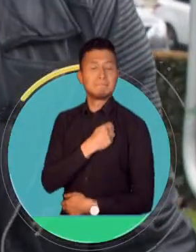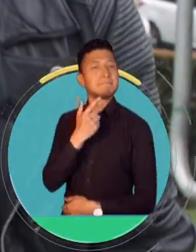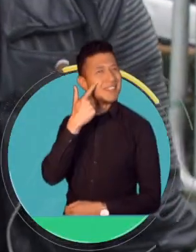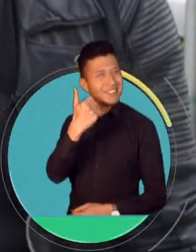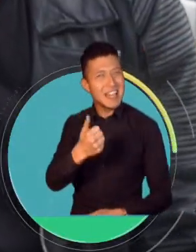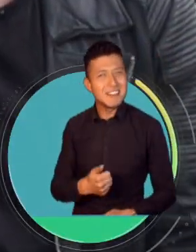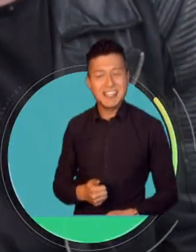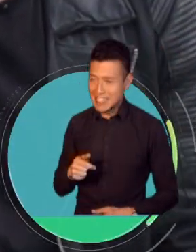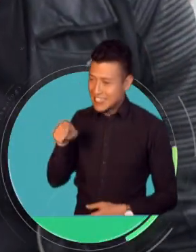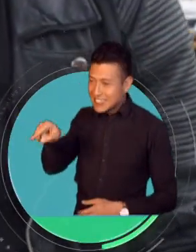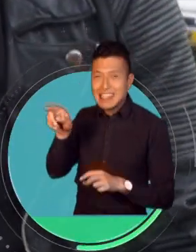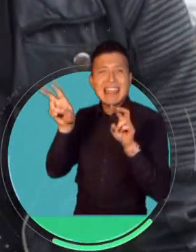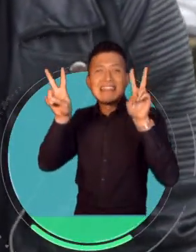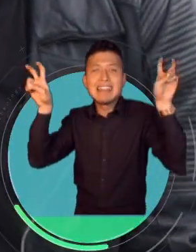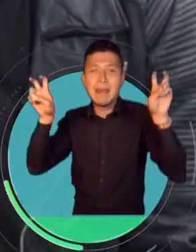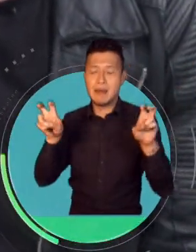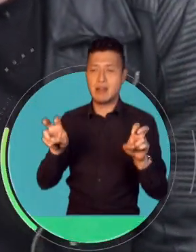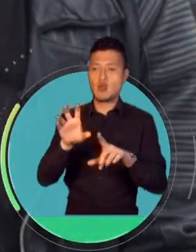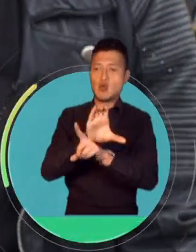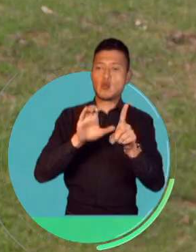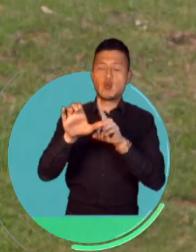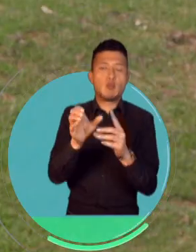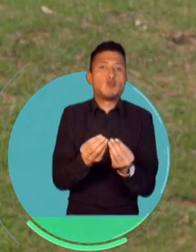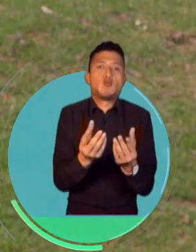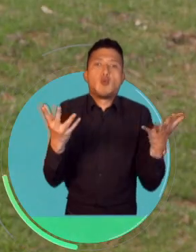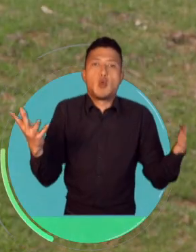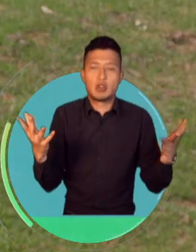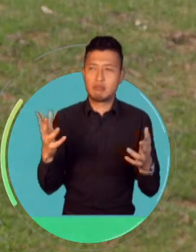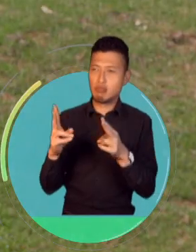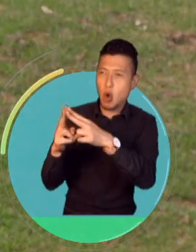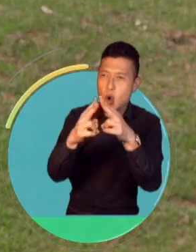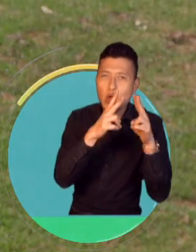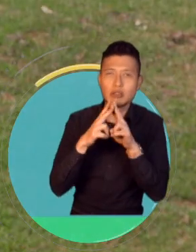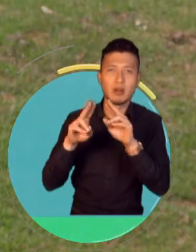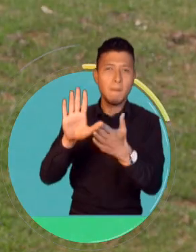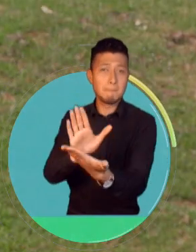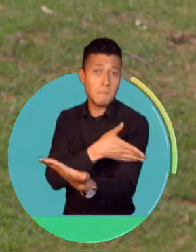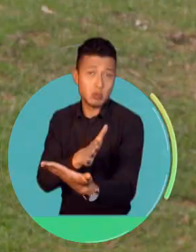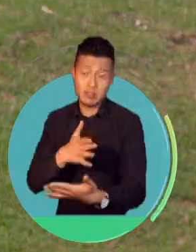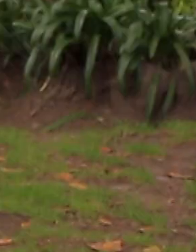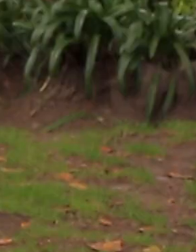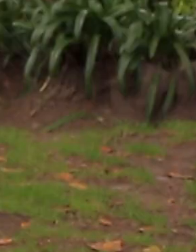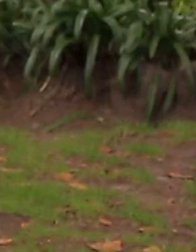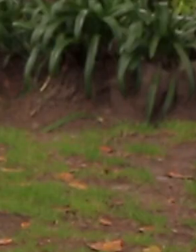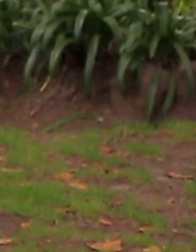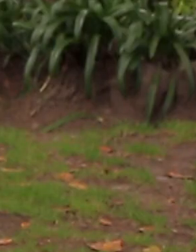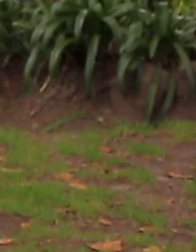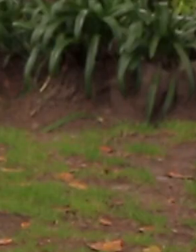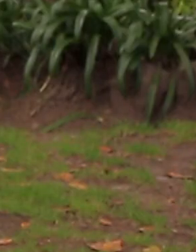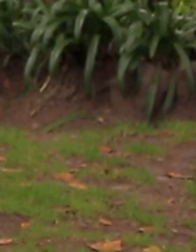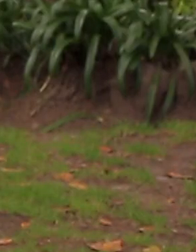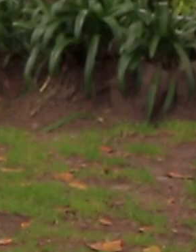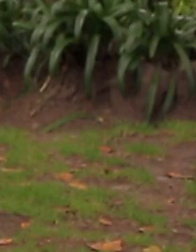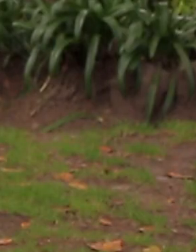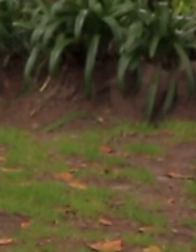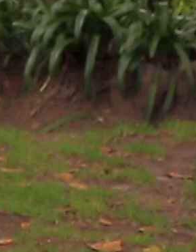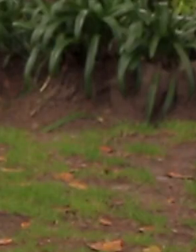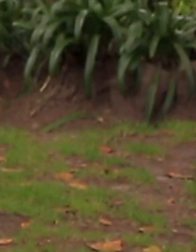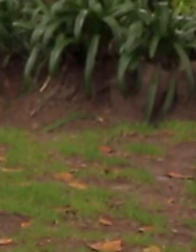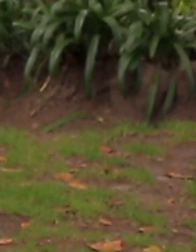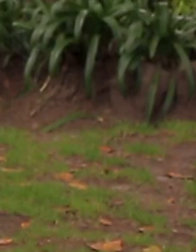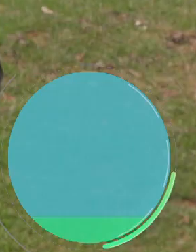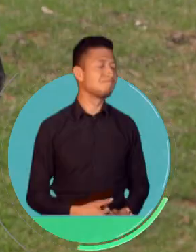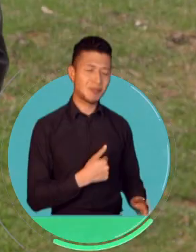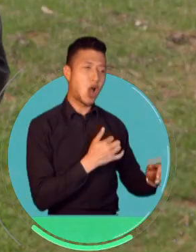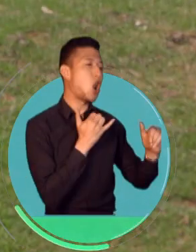bacano poder estar como en este tema multicultural y conocer acerca de la música que a final de cuentas es mi Pilar de viaje tremendo Camila Y tú qué nos puedes